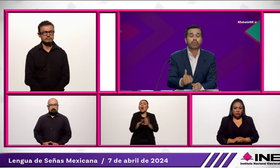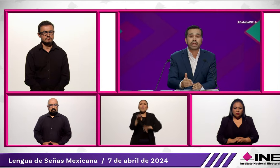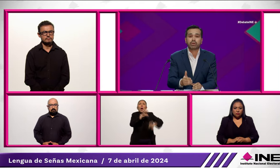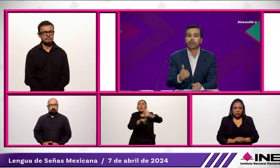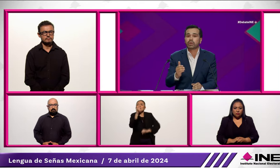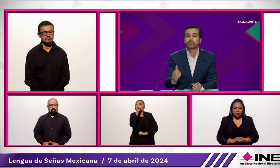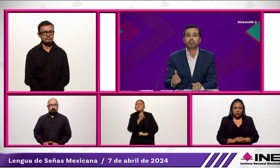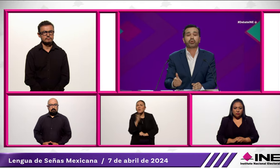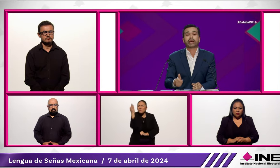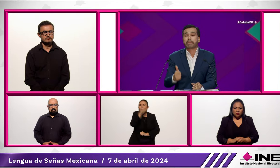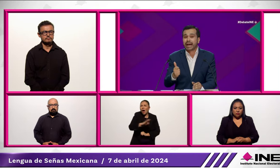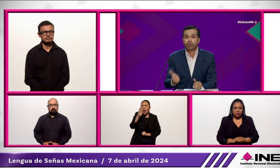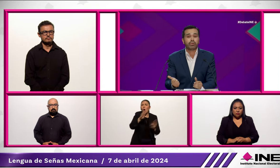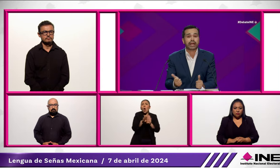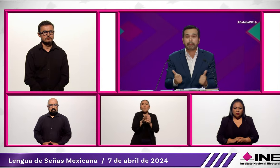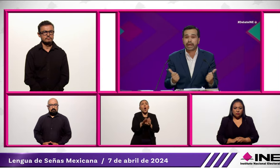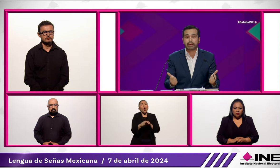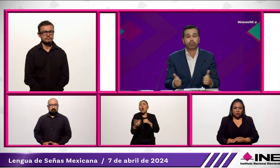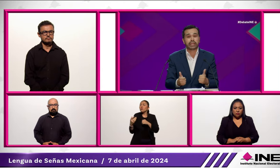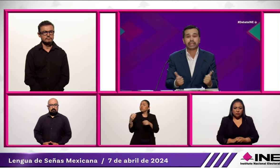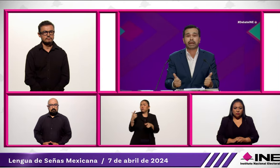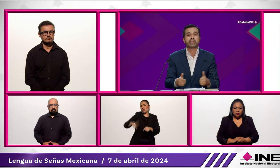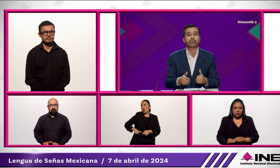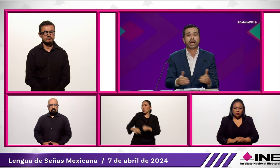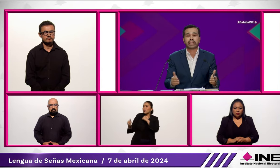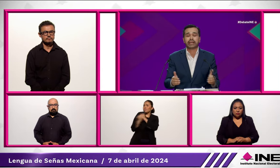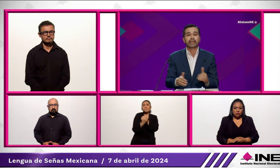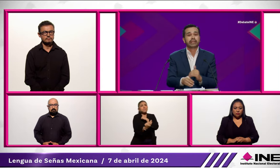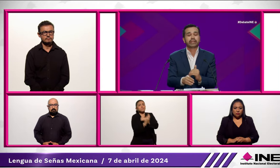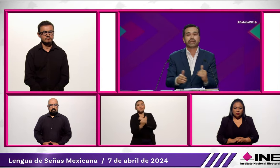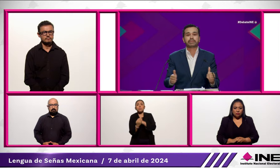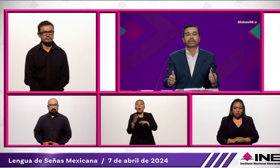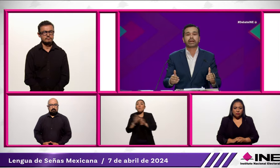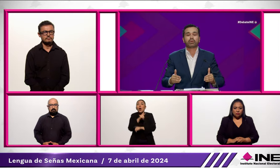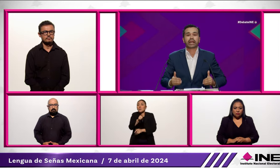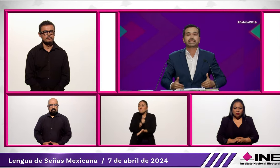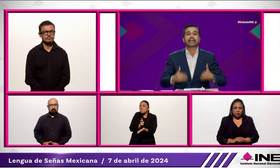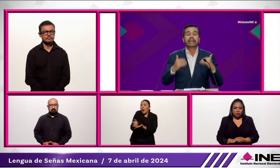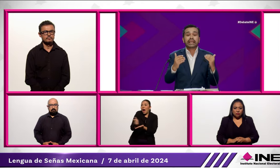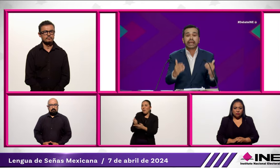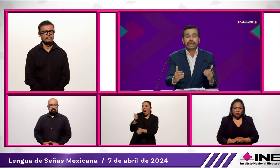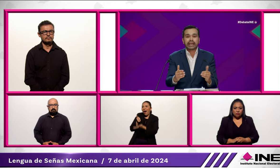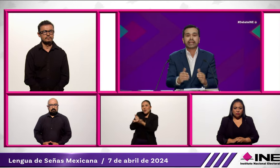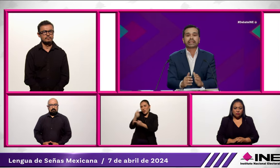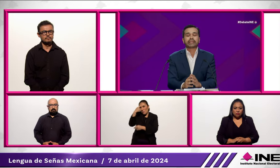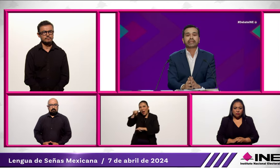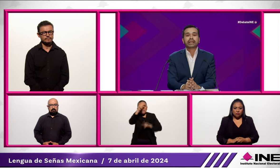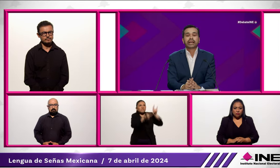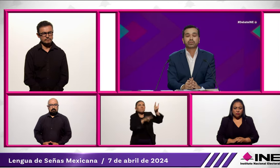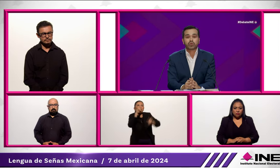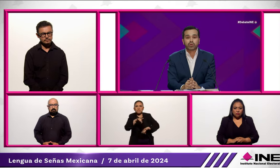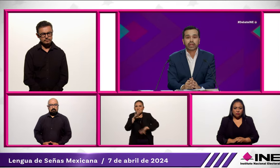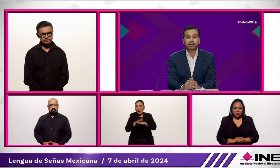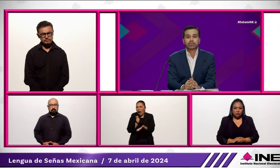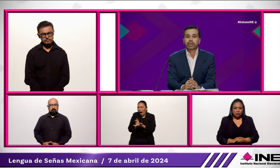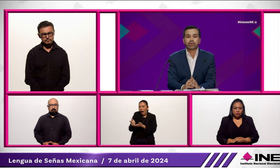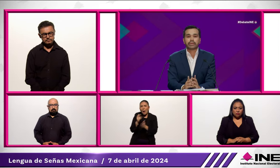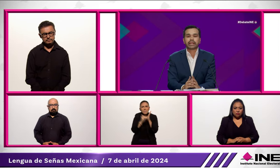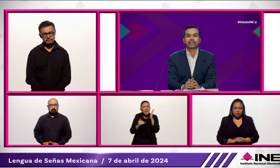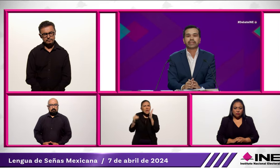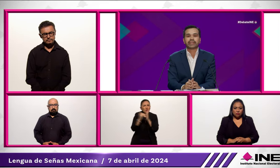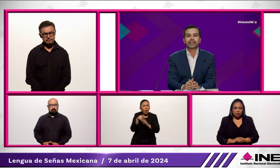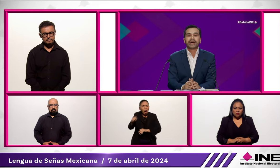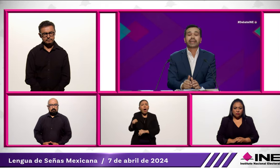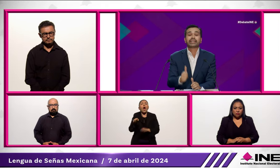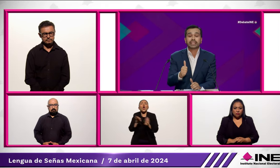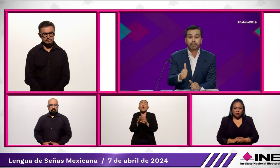en un gobierno o en otro porque pagaron una campaña política millonaria llena de espectaculares y que llegan a tener esos contratos que no